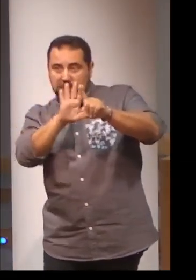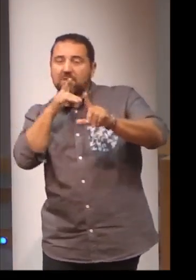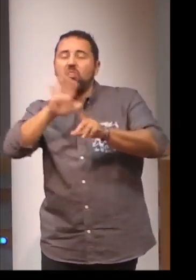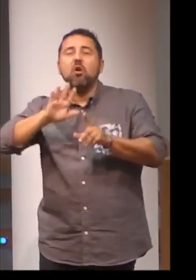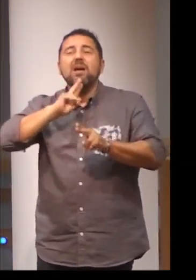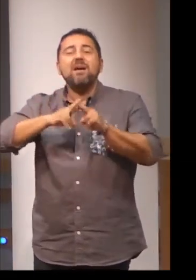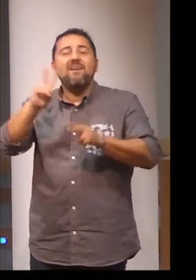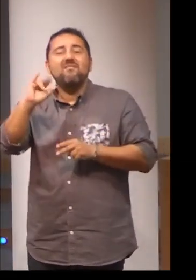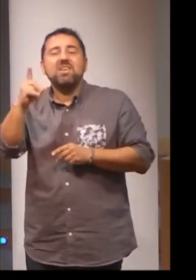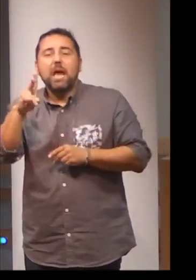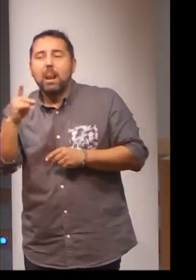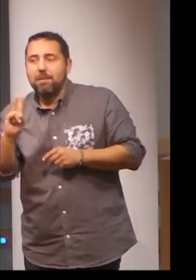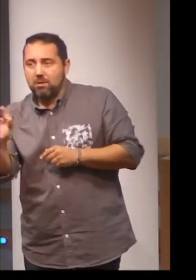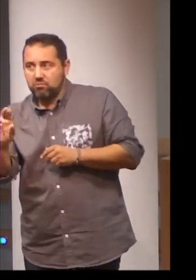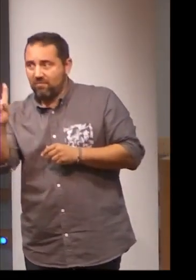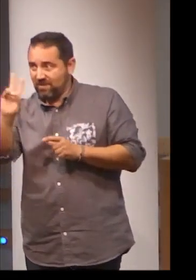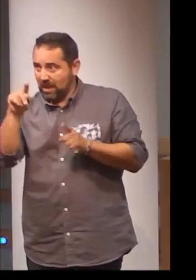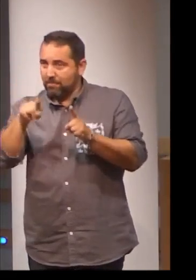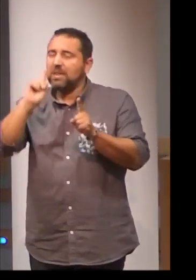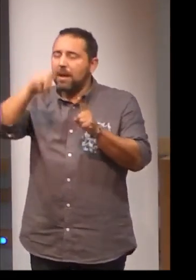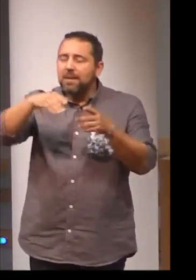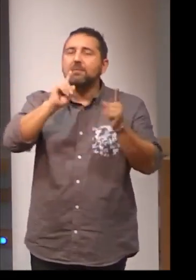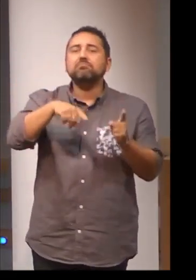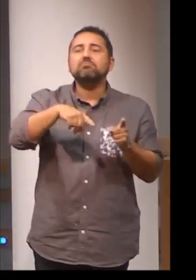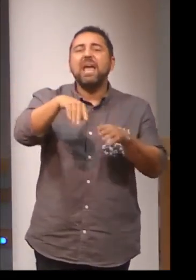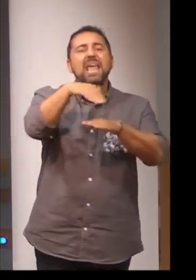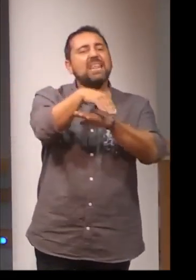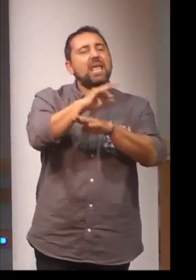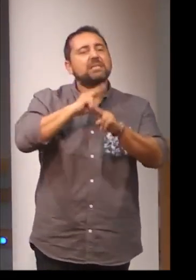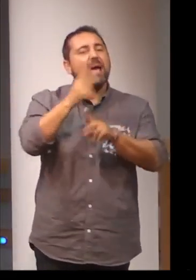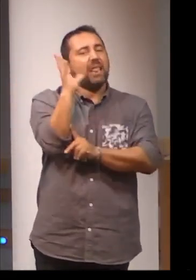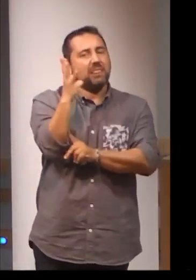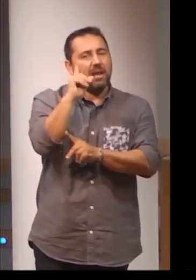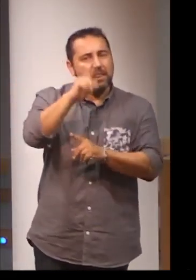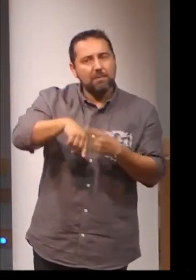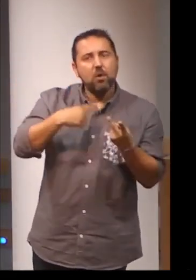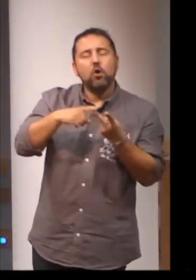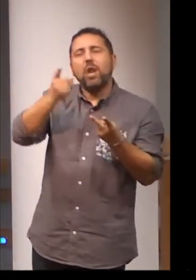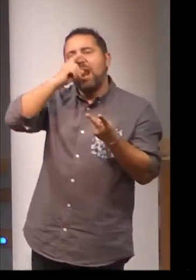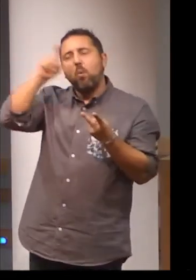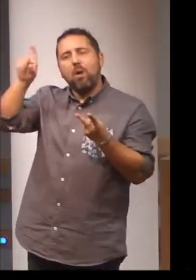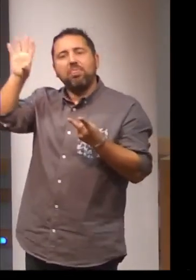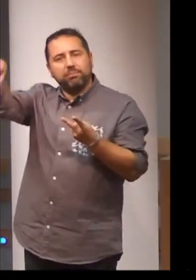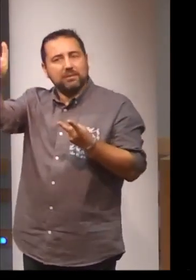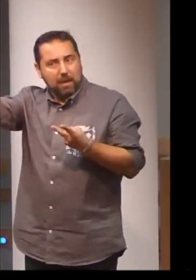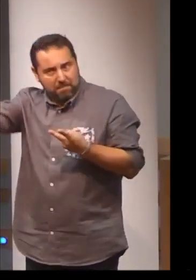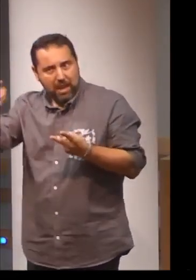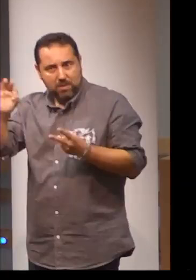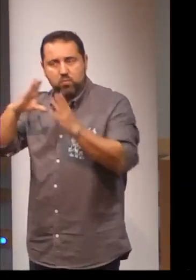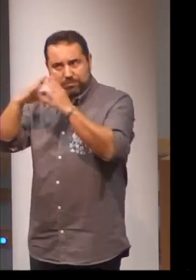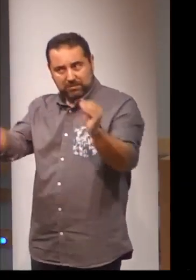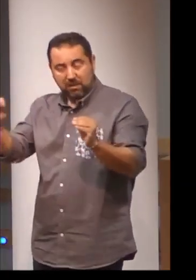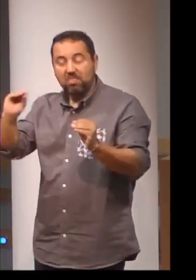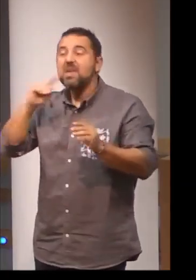y que actualmente, pues, también se ha abierto algunos edificios, como el de la calle Quintana, o se han abierto en Aranjuez, un campus nuevo. Y en la calle Quintana tenemos